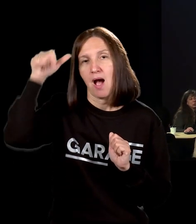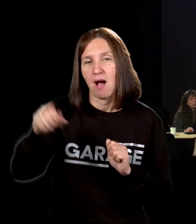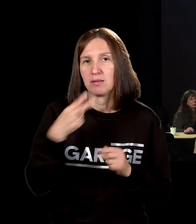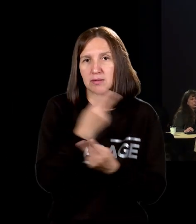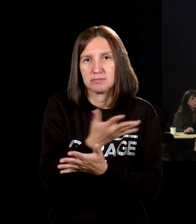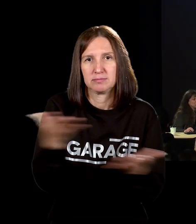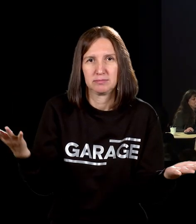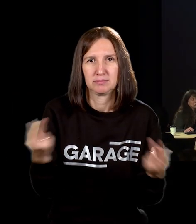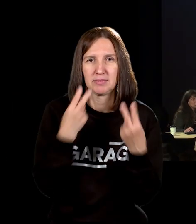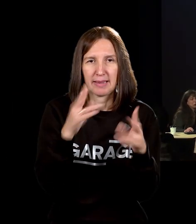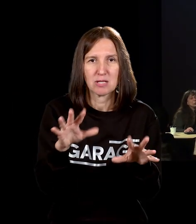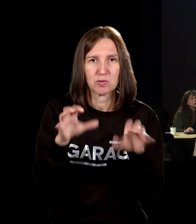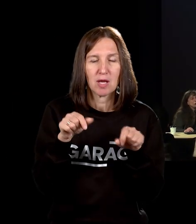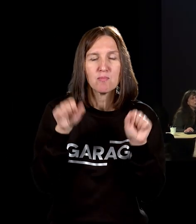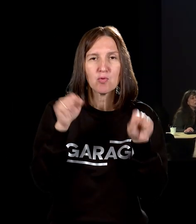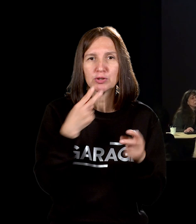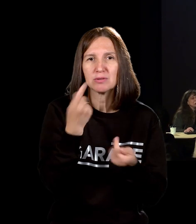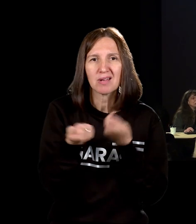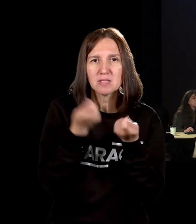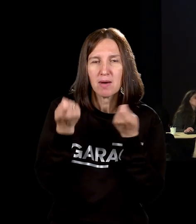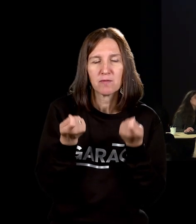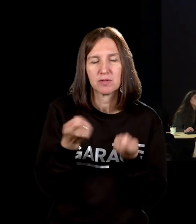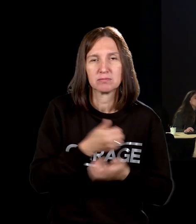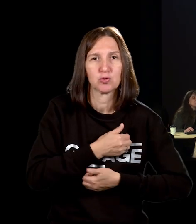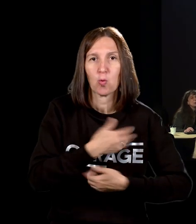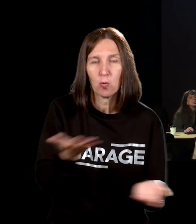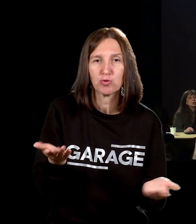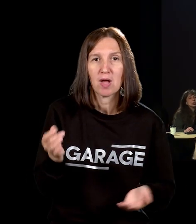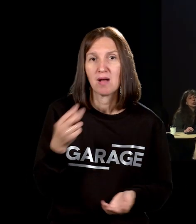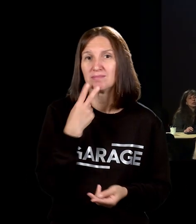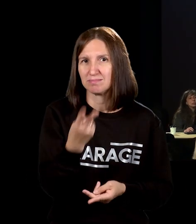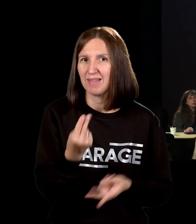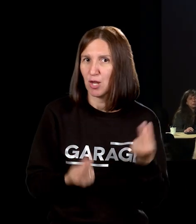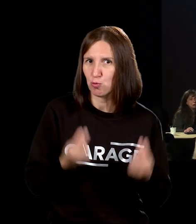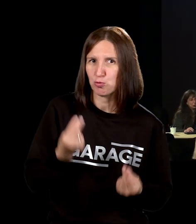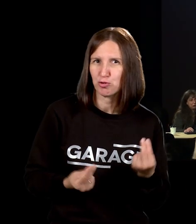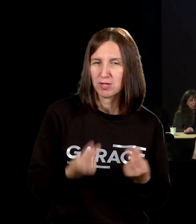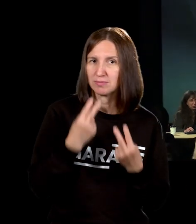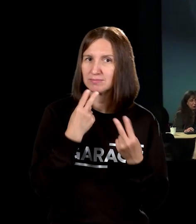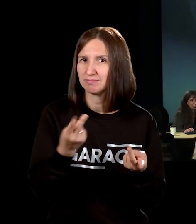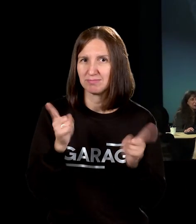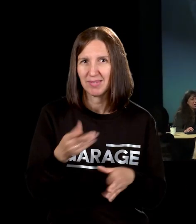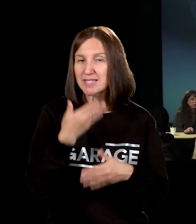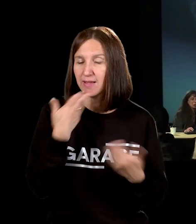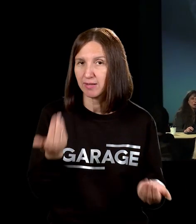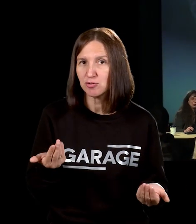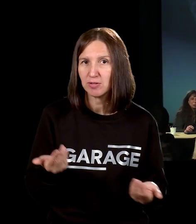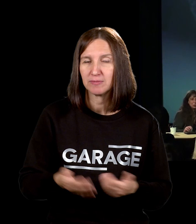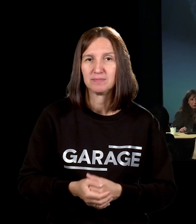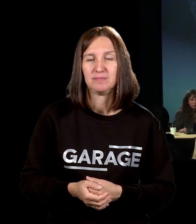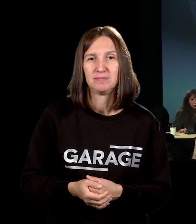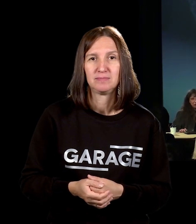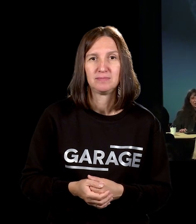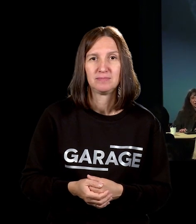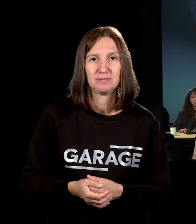созерцания, в котором можно рассматривать ни в чем себе не отказывать, потому что он вроде бы игрушечный, да, это вроде бы все не настоящее, оно вроде бы